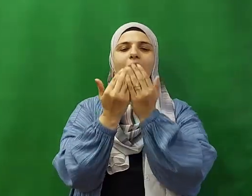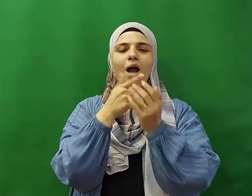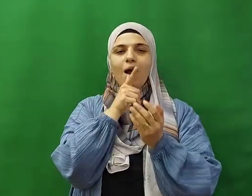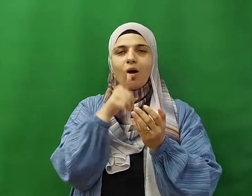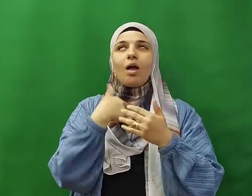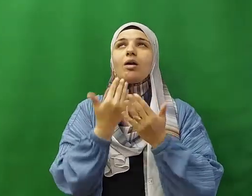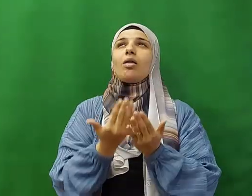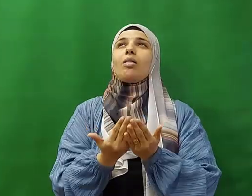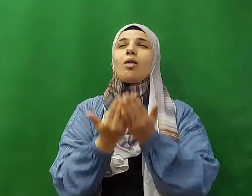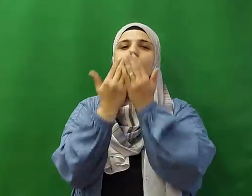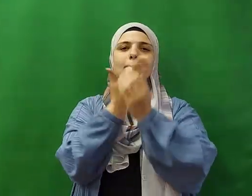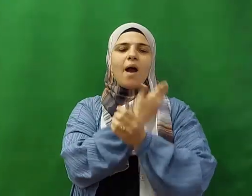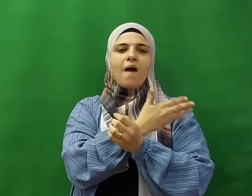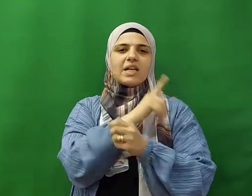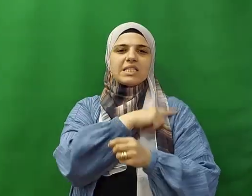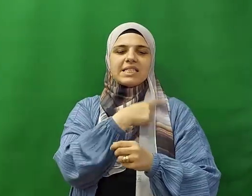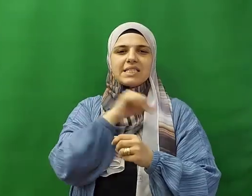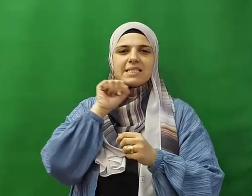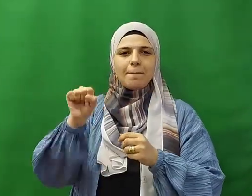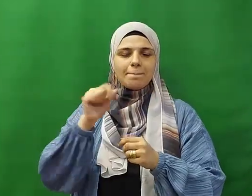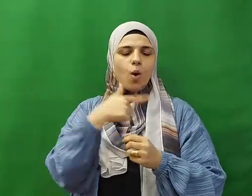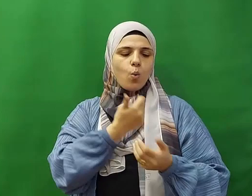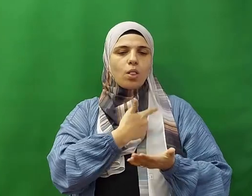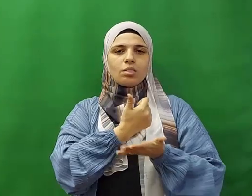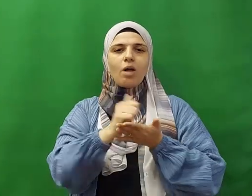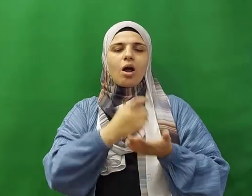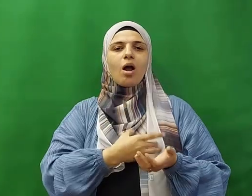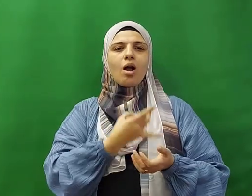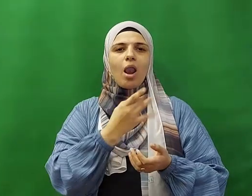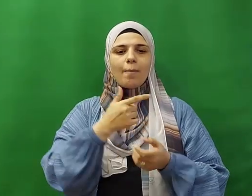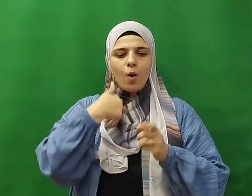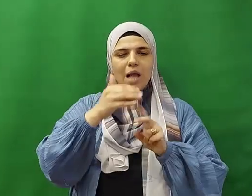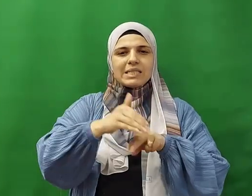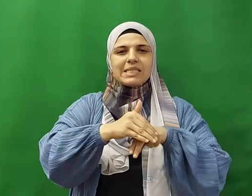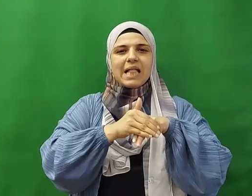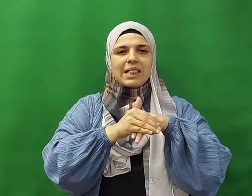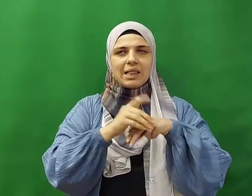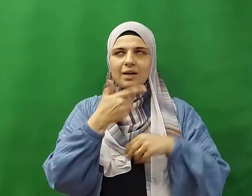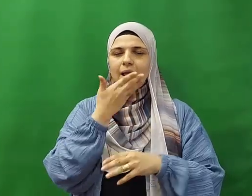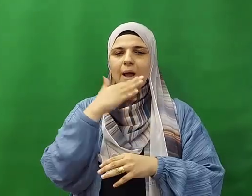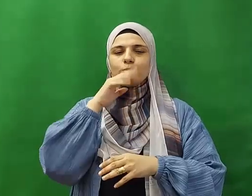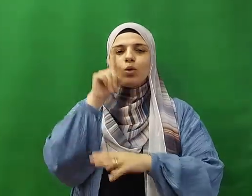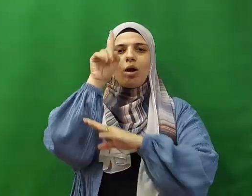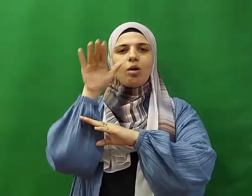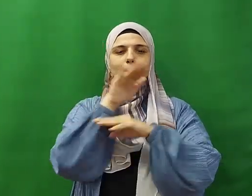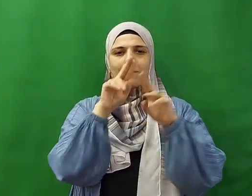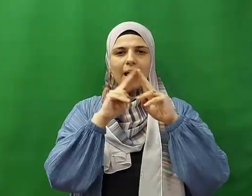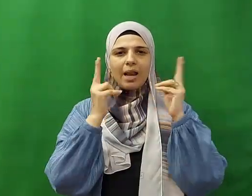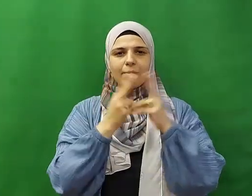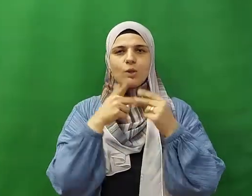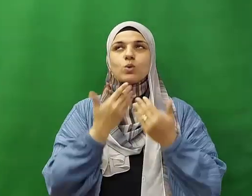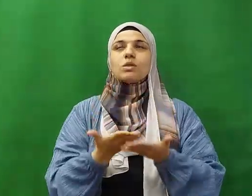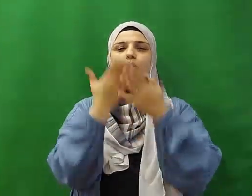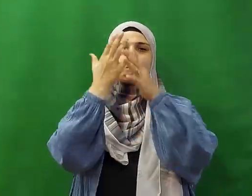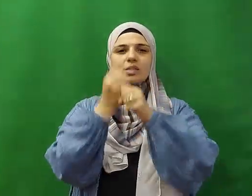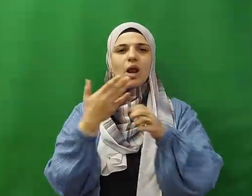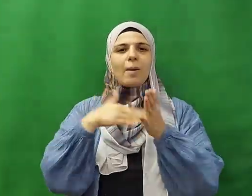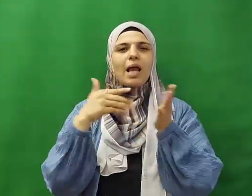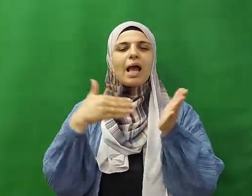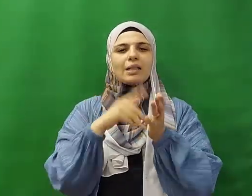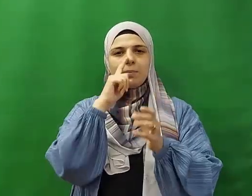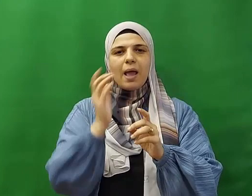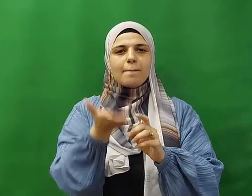له قائلا: اللهم اغفر ذنبه وطهر قلبه وحصن فرجه. الحمد لله رب العالمين،